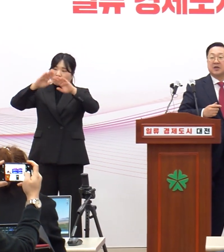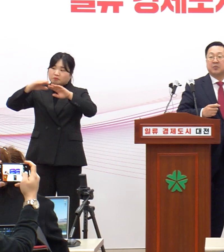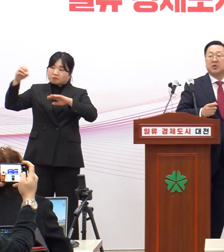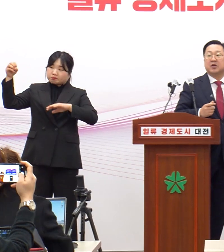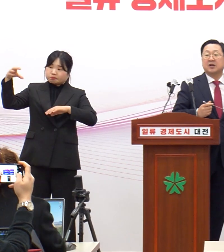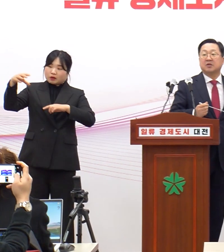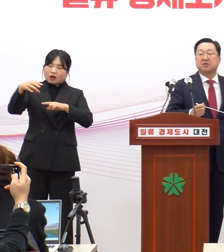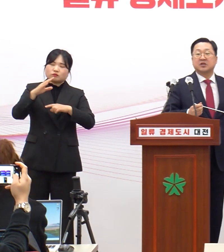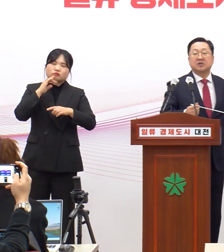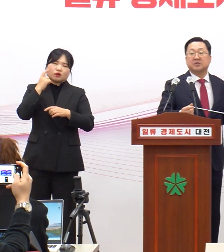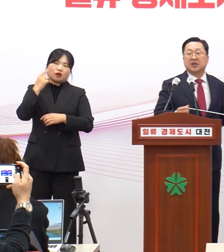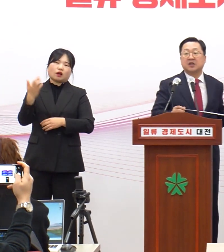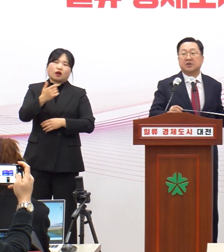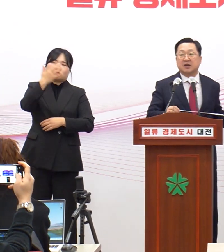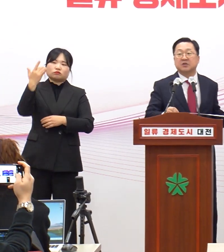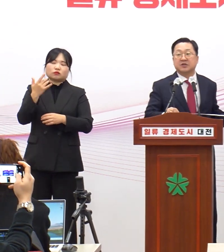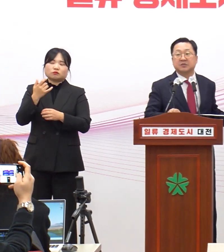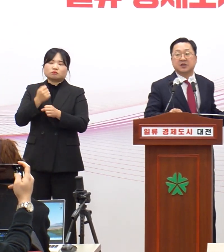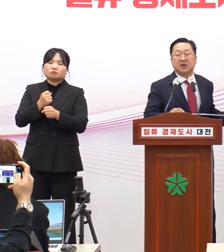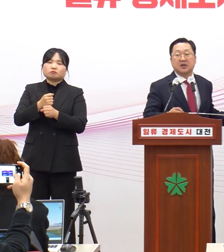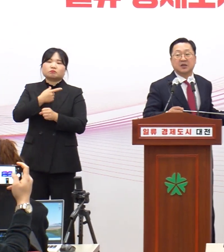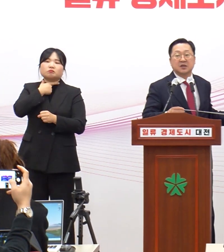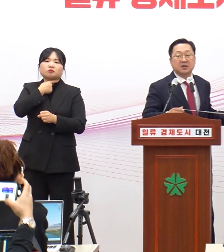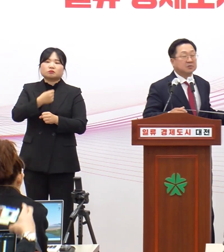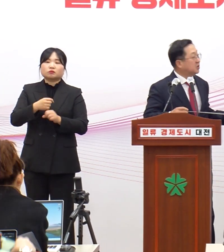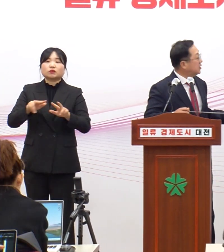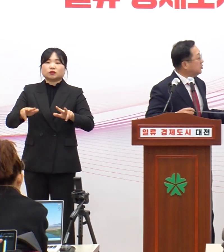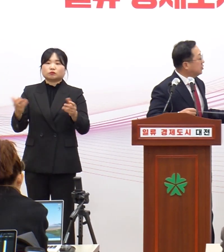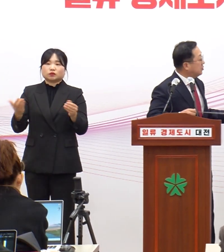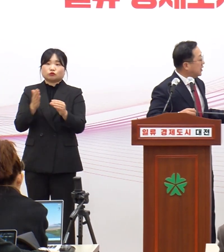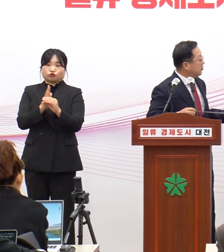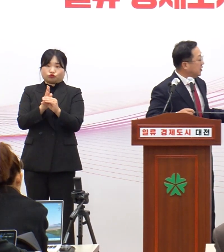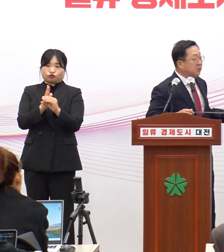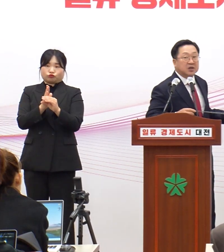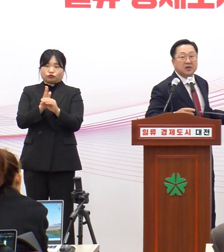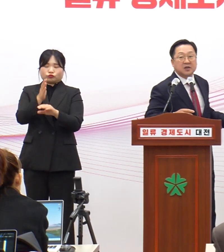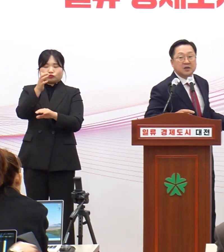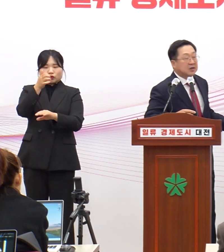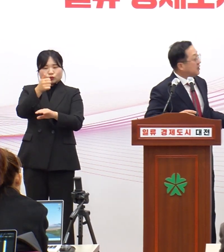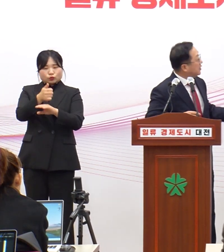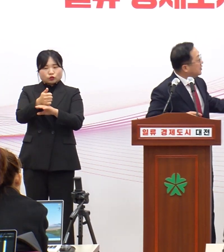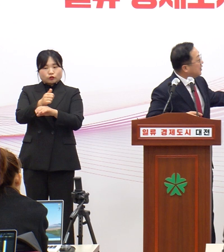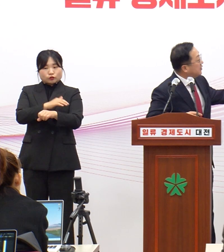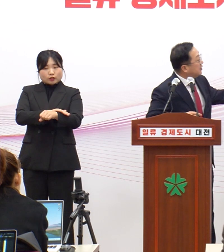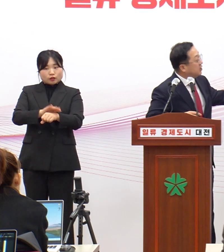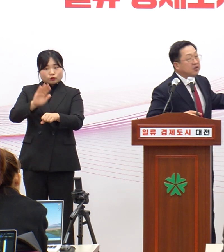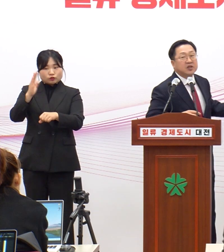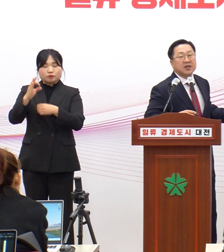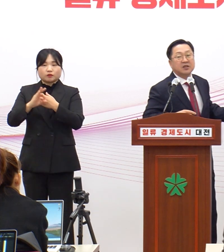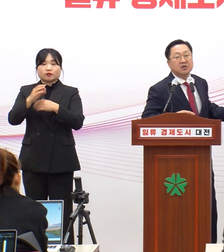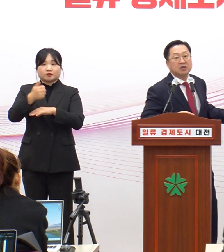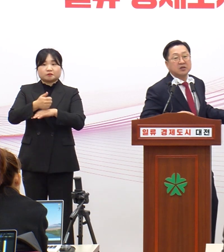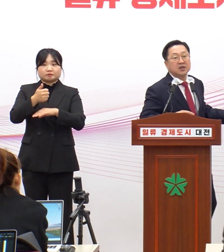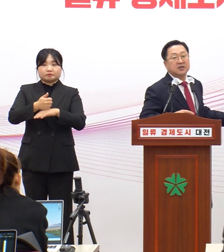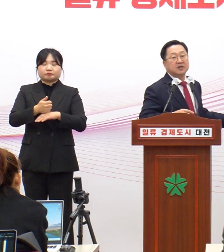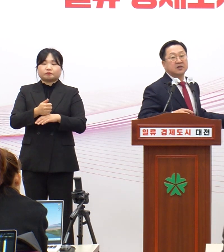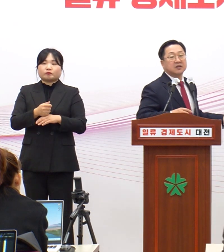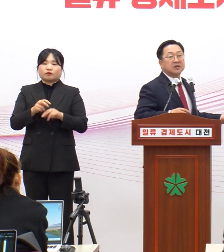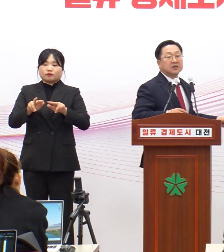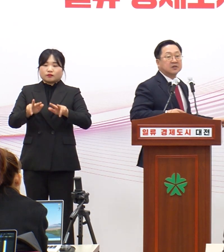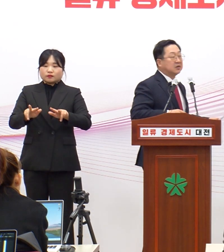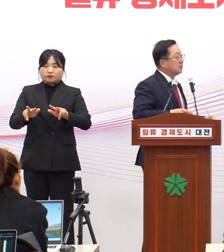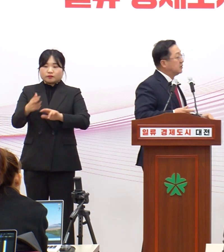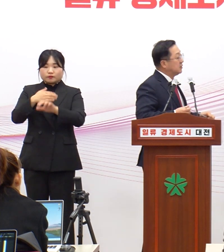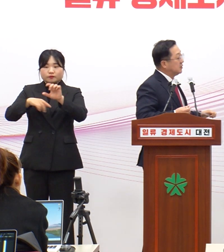아름답게 표현하려고 지금 작업을 하고 있습니다. 뭐 최종적으로 나중에 하면. 그래서 일단 현재 있는